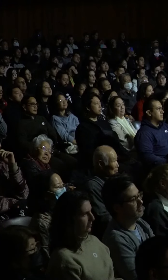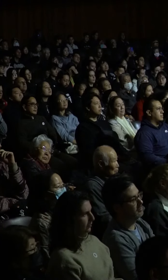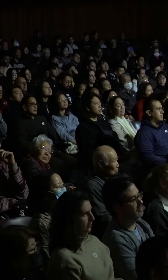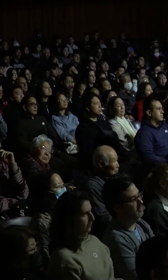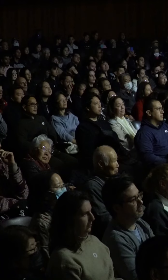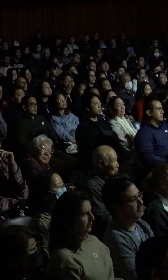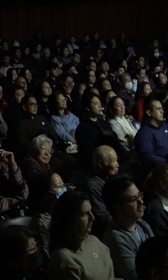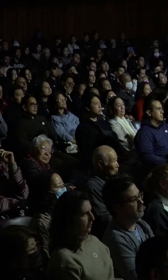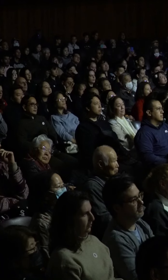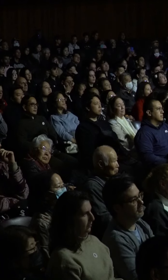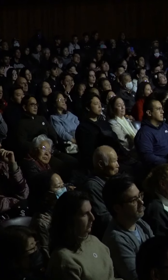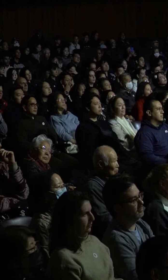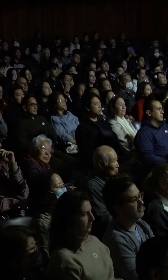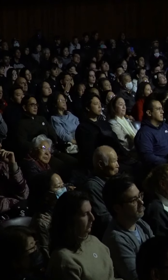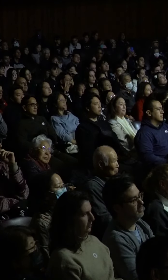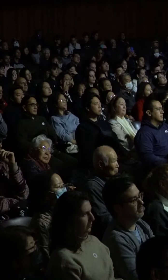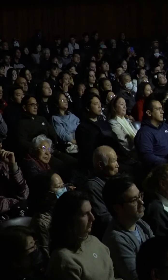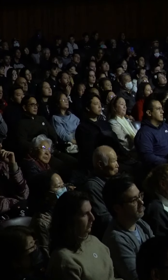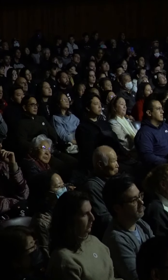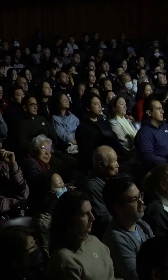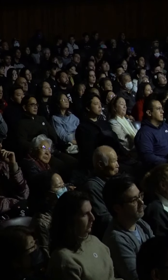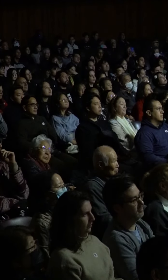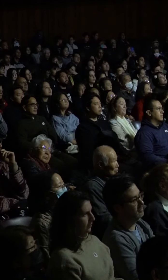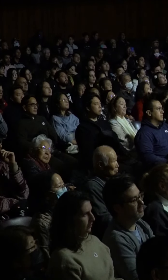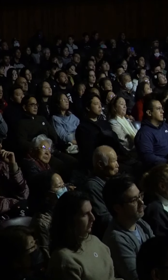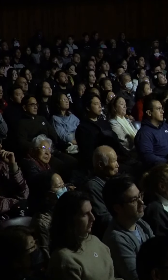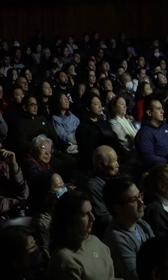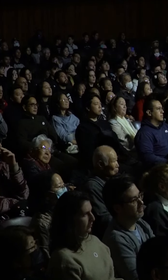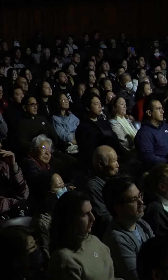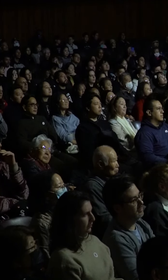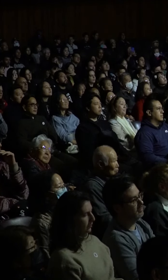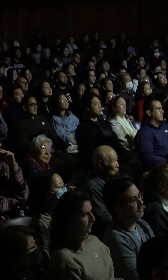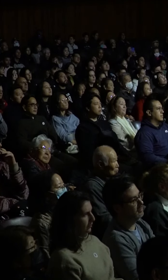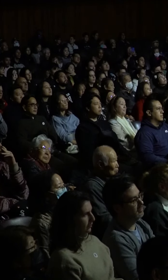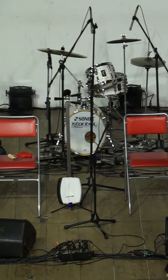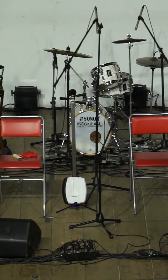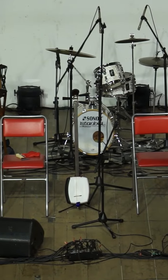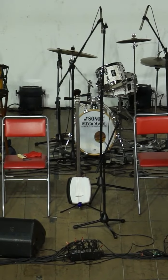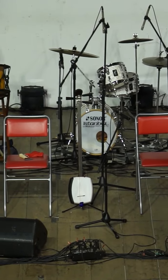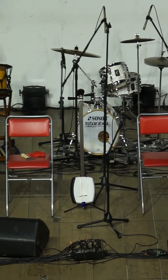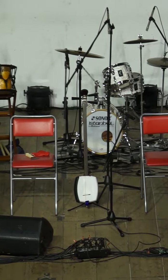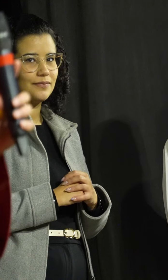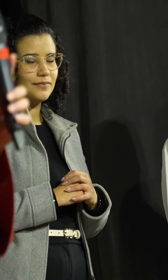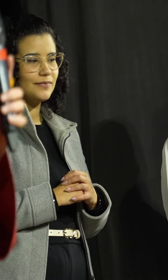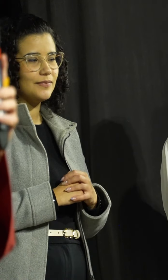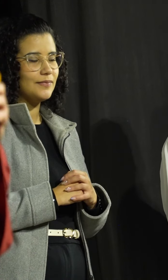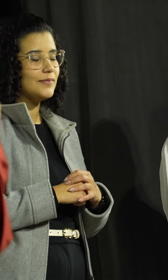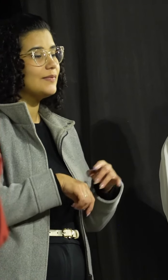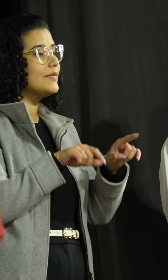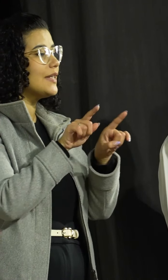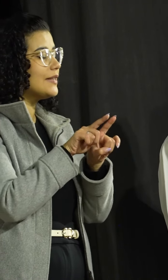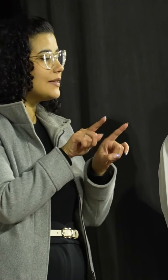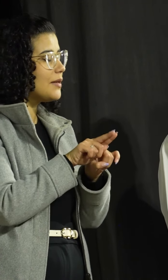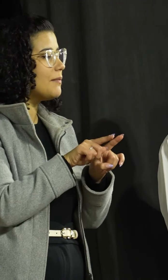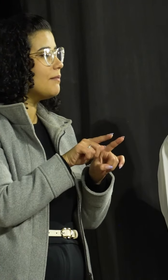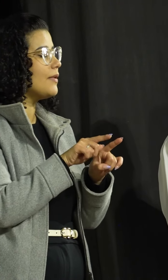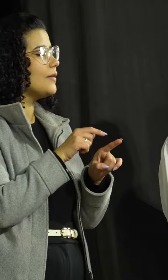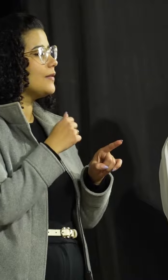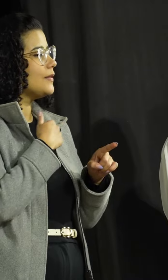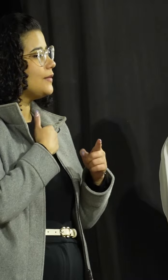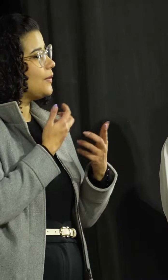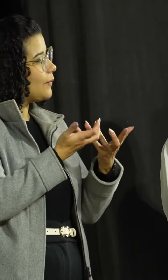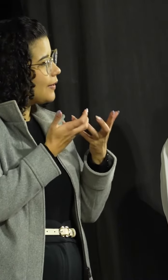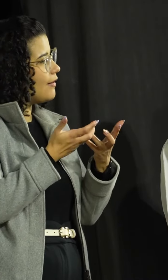campeonato. ぜひそういうブラジルから出場するメンバーもこれから応援していきたいと思います。 僕たち。Eu gostaria de